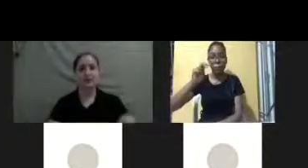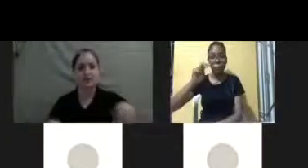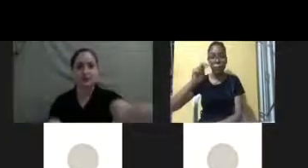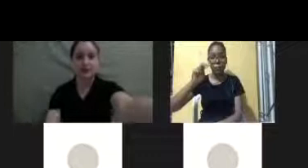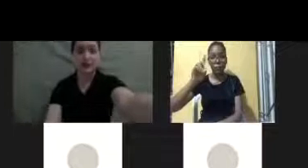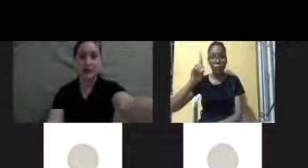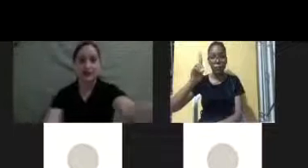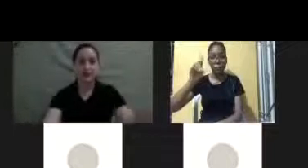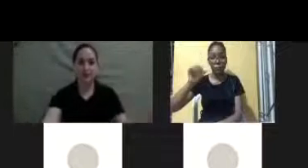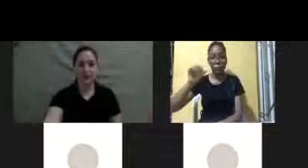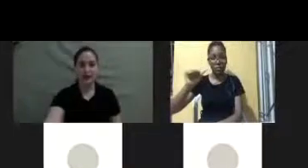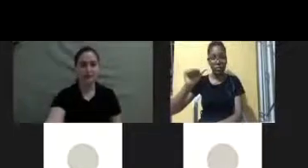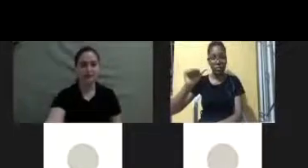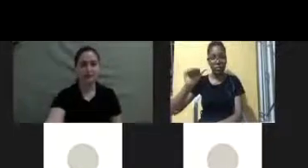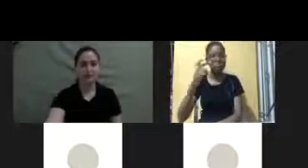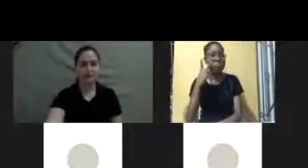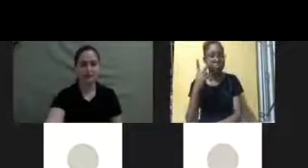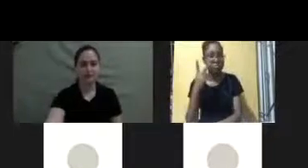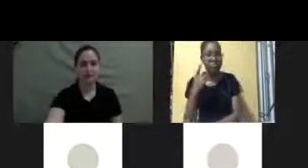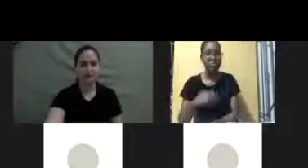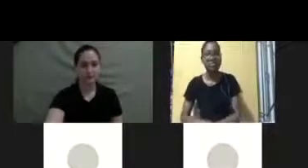Esta parte no se va a interpretar.